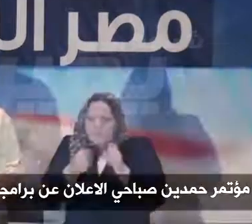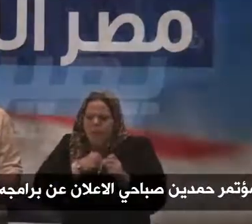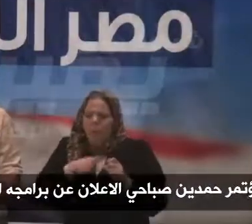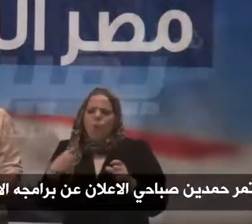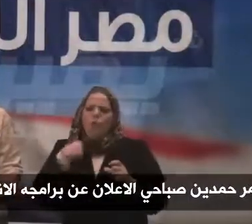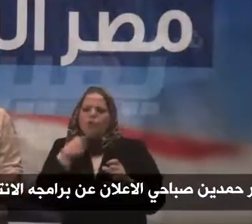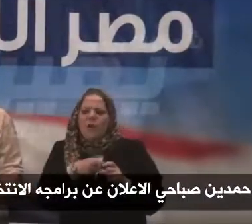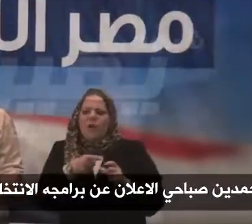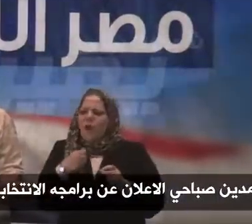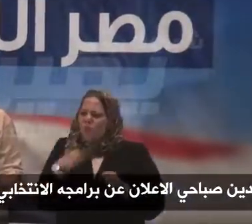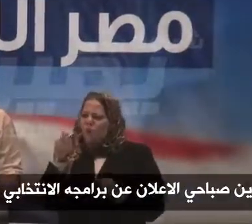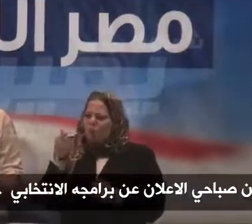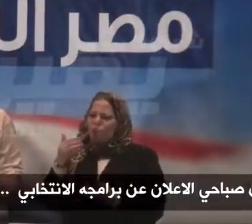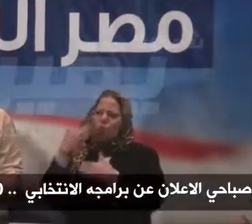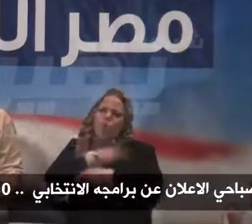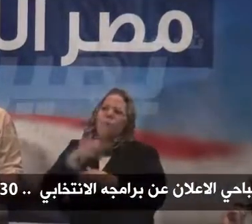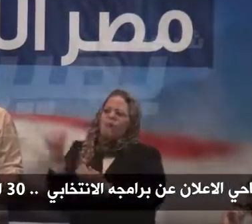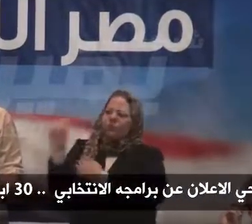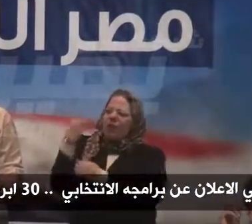نريد تعويضات مادية،